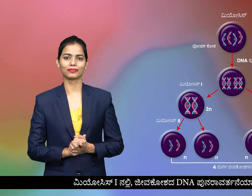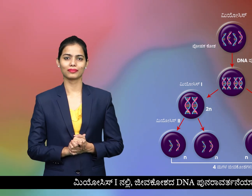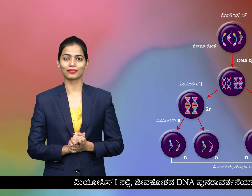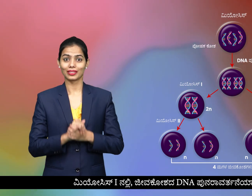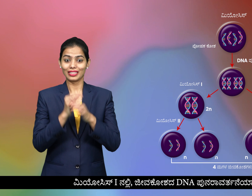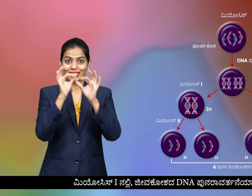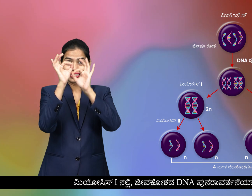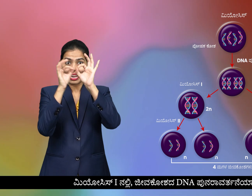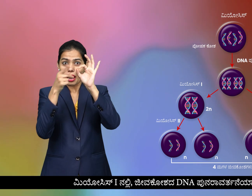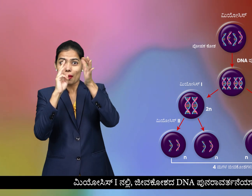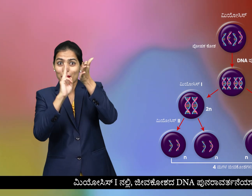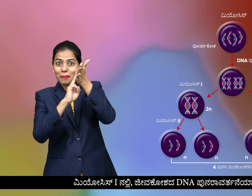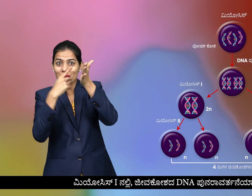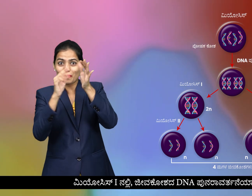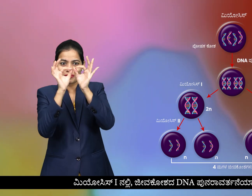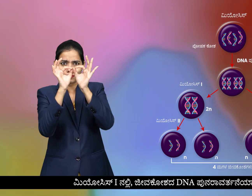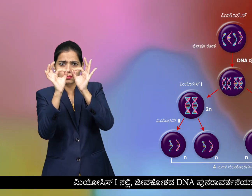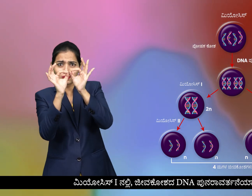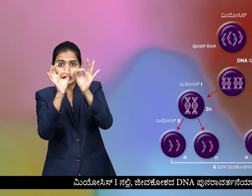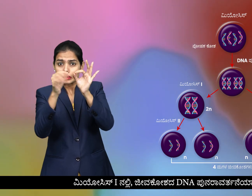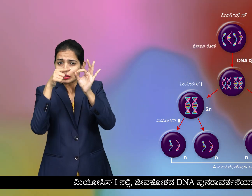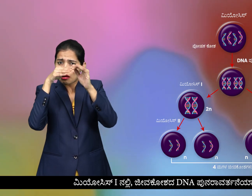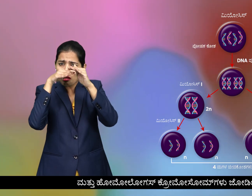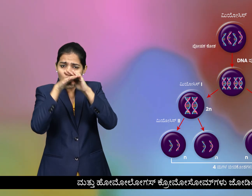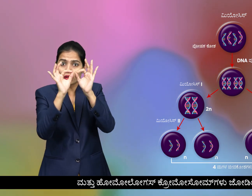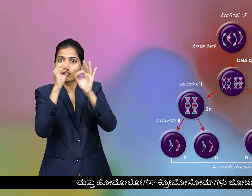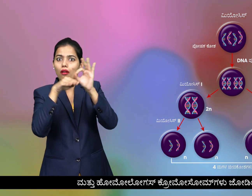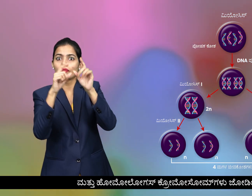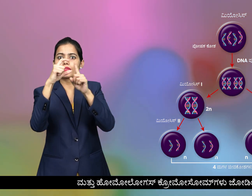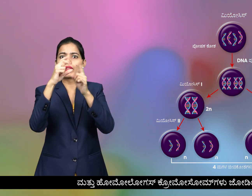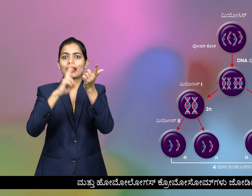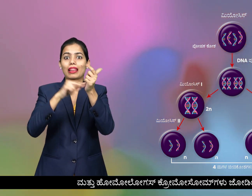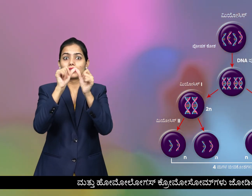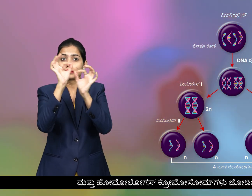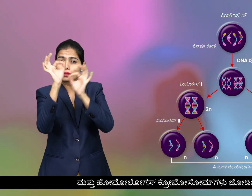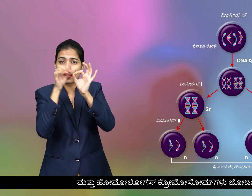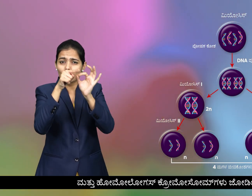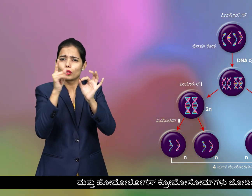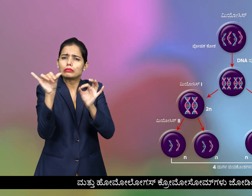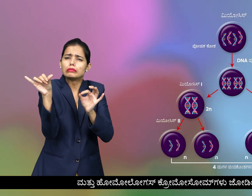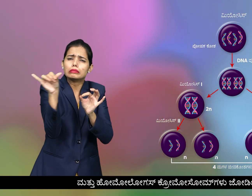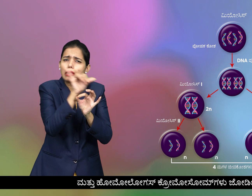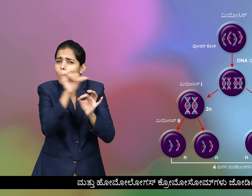ಮಿಯೋಸಿಸ್ 1ರಲ್ಲಿ ಜೀವಕೋಶದ ಡಿಎನ್ಎ ಪುನರಾವರ್ತನೆಯಾಗುತ್ತದೆ ಮತ್ತು ಹೋಮೋಲೋಗಸ್ ಕ್ರೋಮೋಸೋಮ್ಗಳು